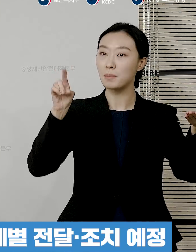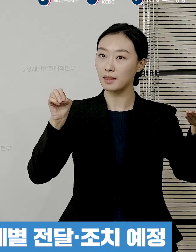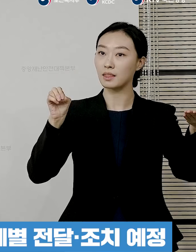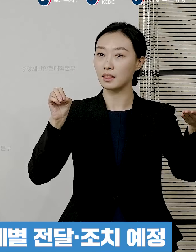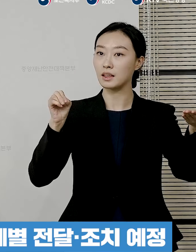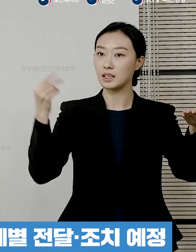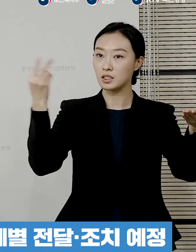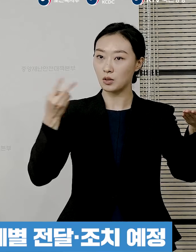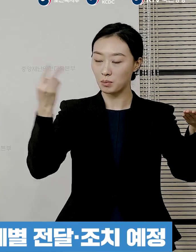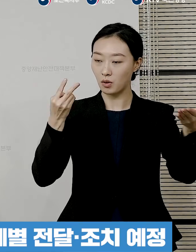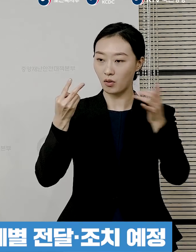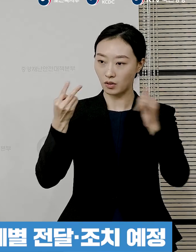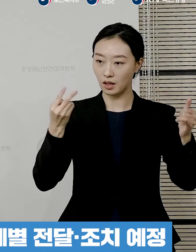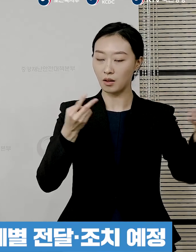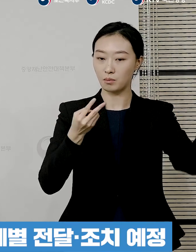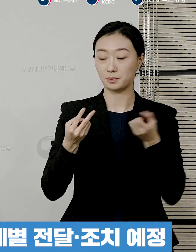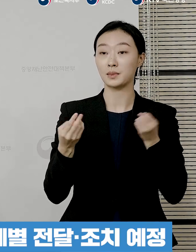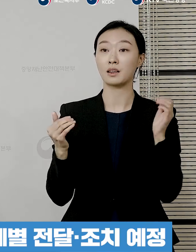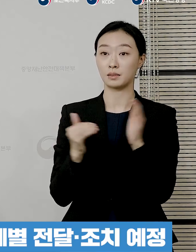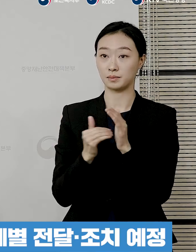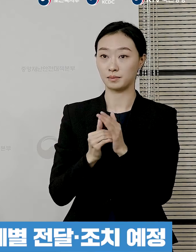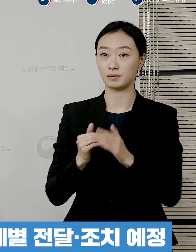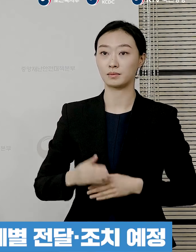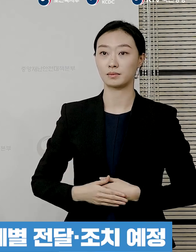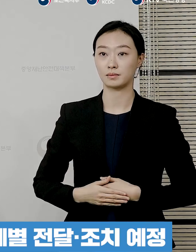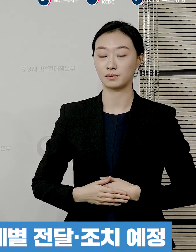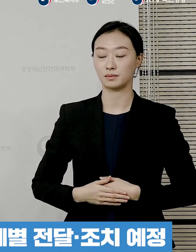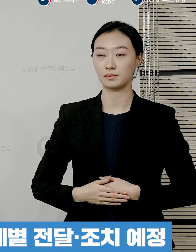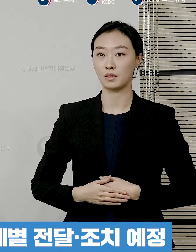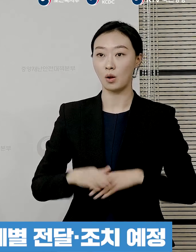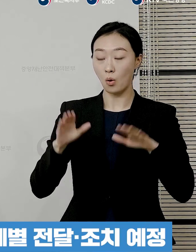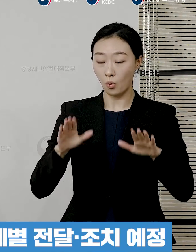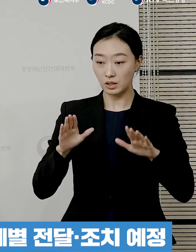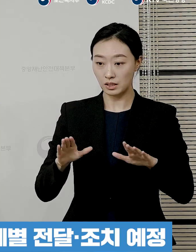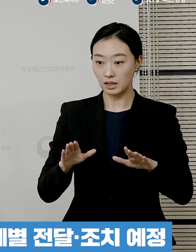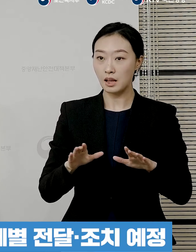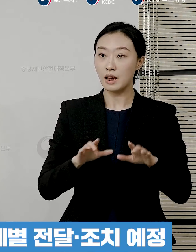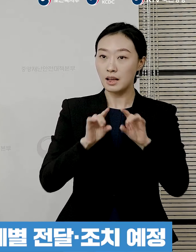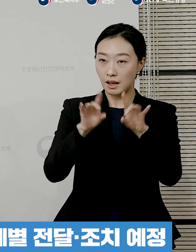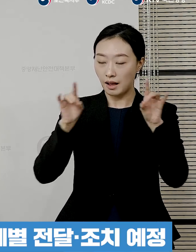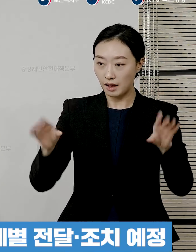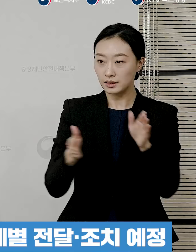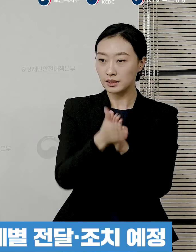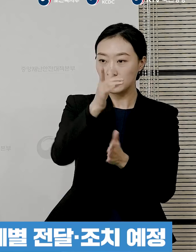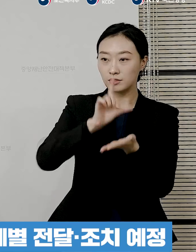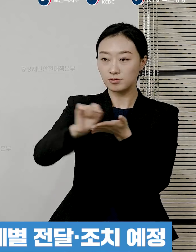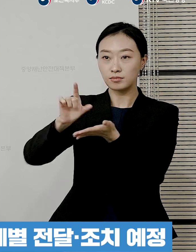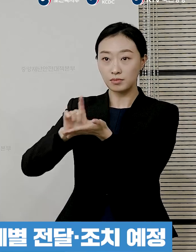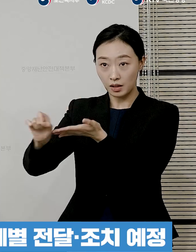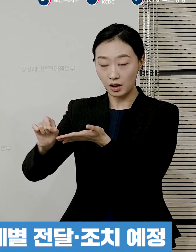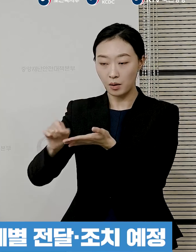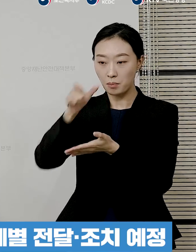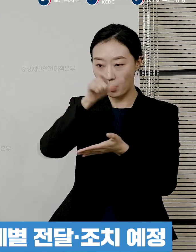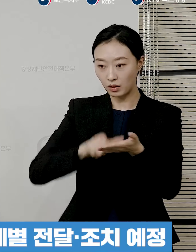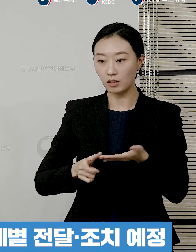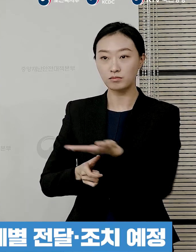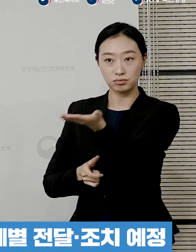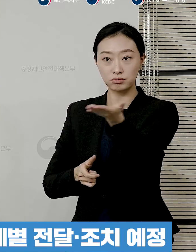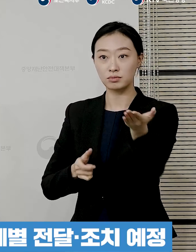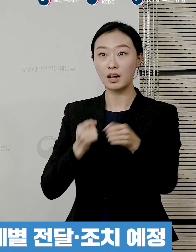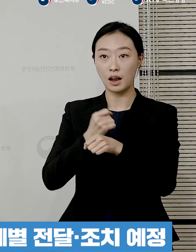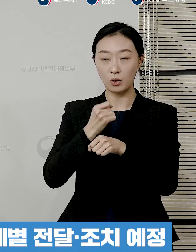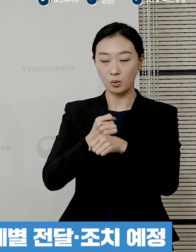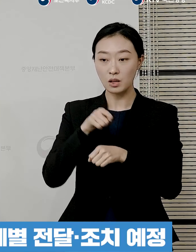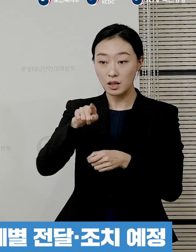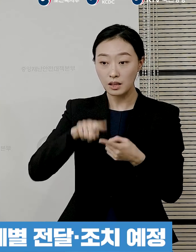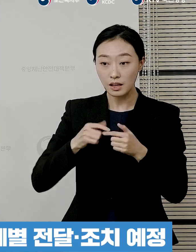명의 전체 신도 명단을 확보하였습니다. 오늘 각 지자체별로 명단을 전달할 것이며